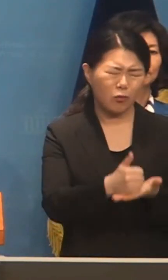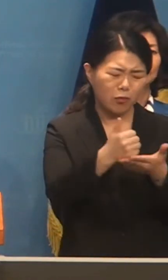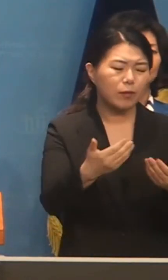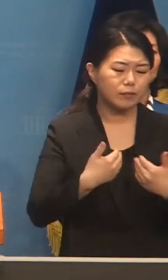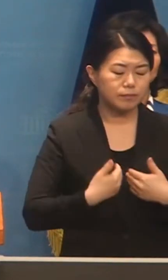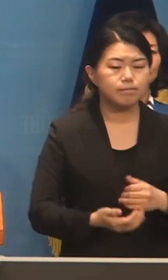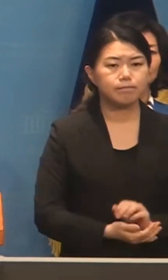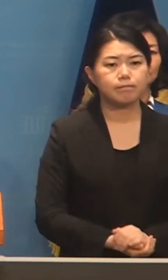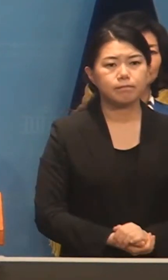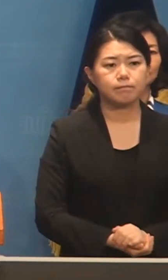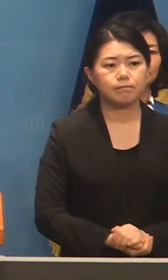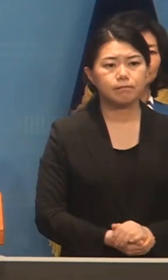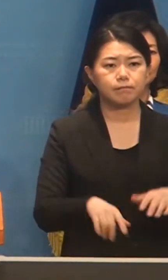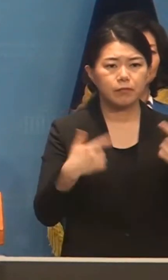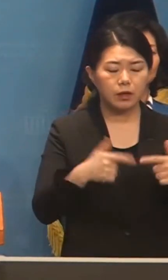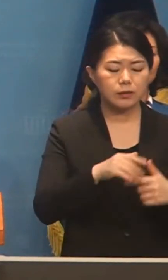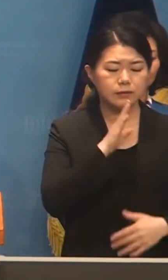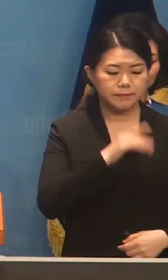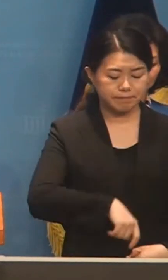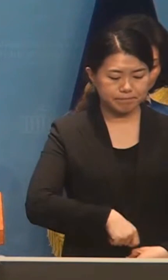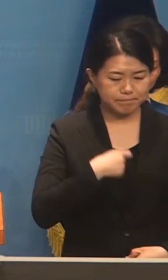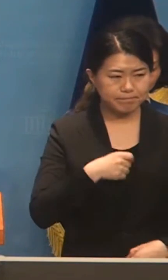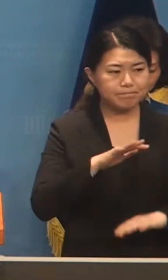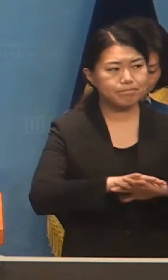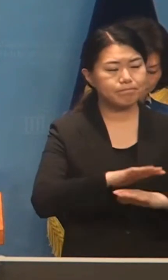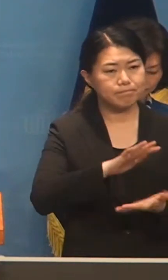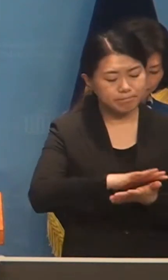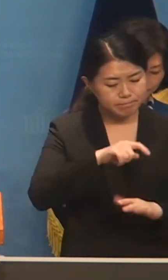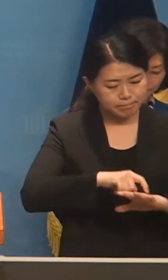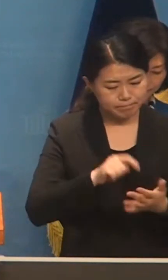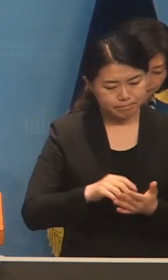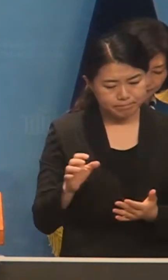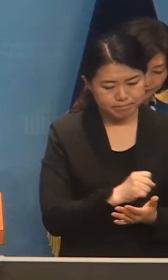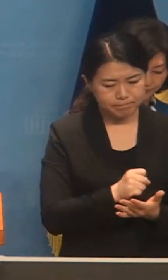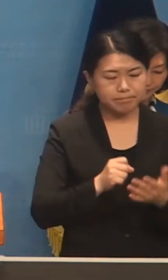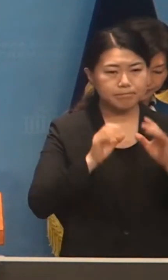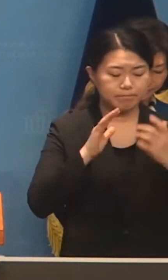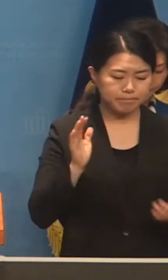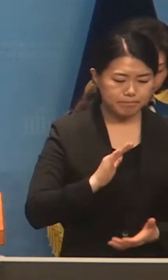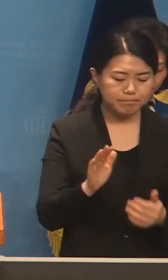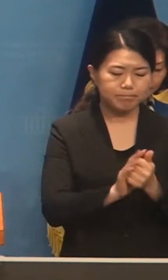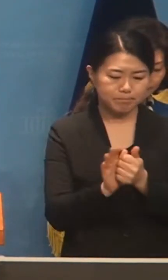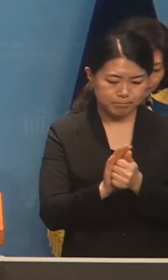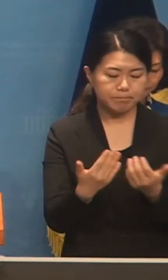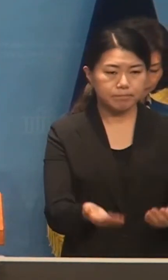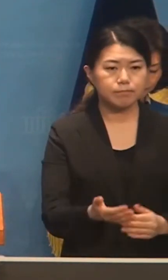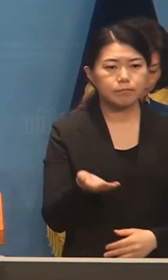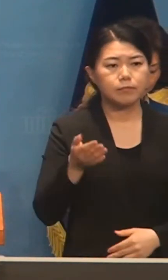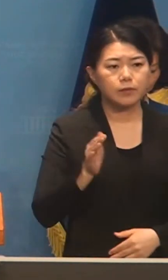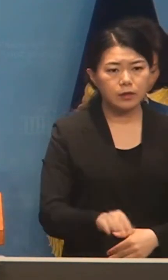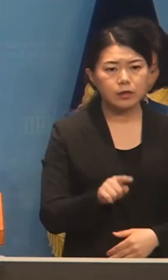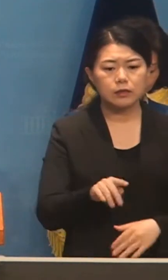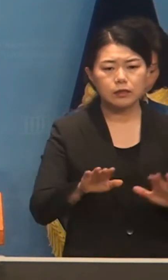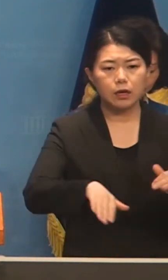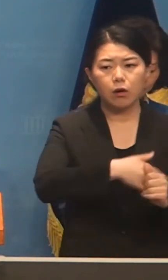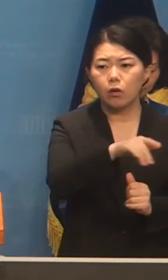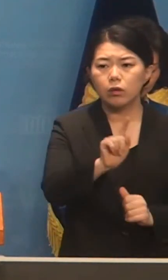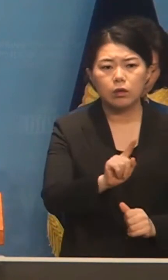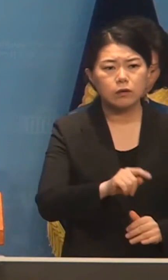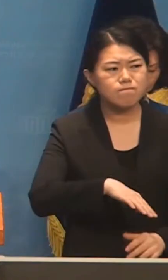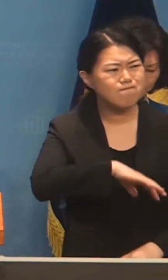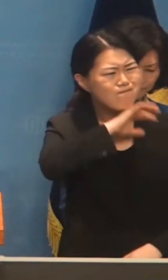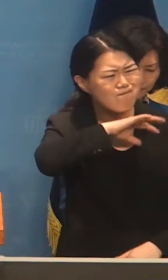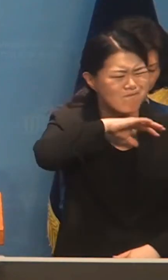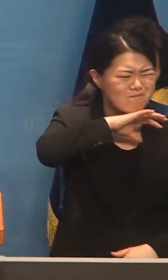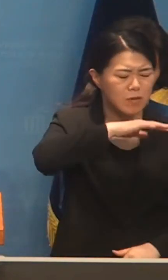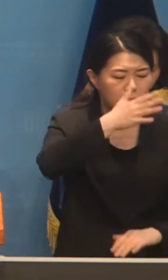교사였습니다. 늘 진심으로, 늘 열정으로 아이들을 대하는 분이었습니다. 하지만 그 헌신은 악성민원